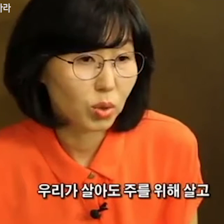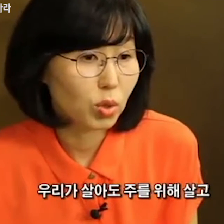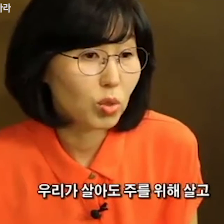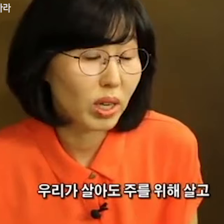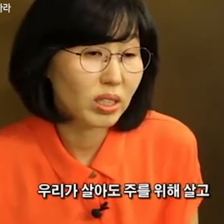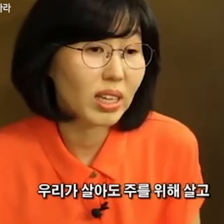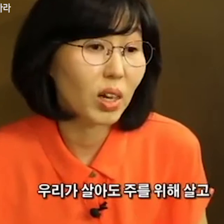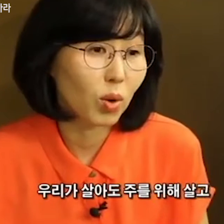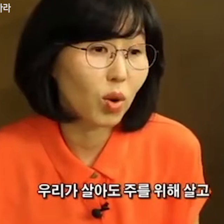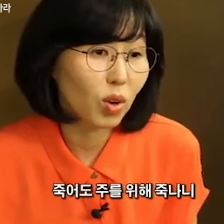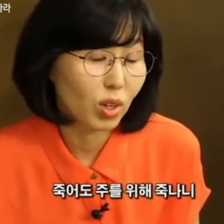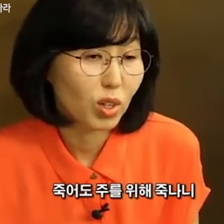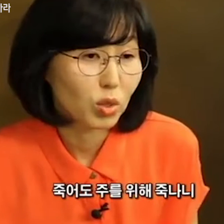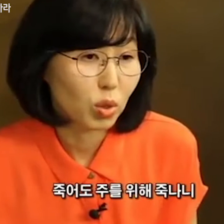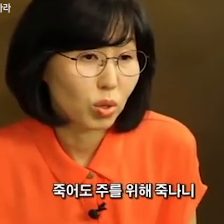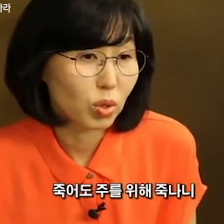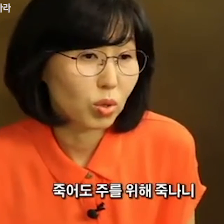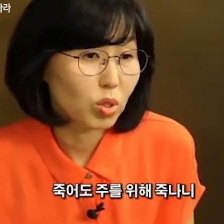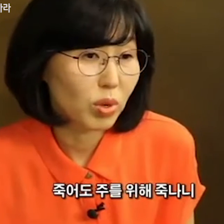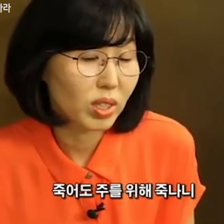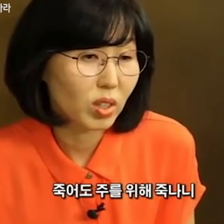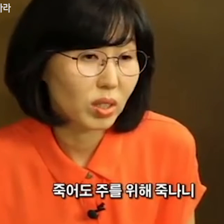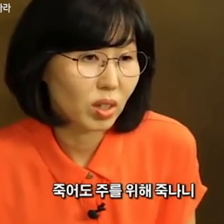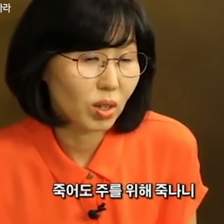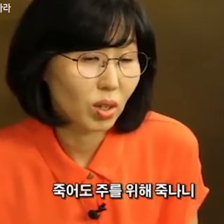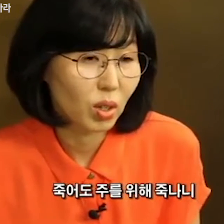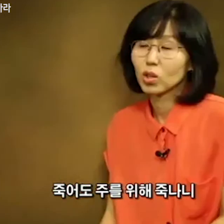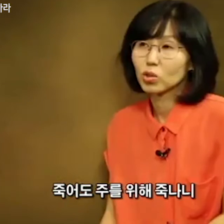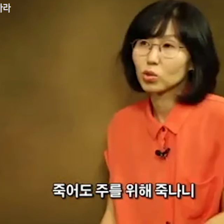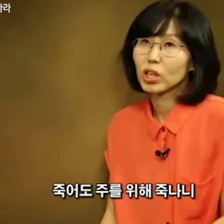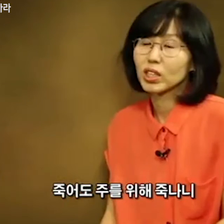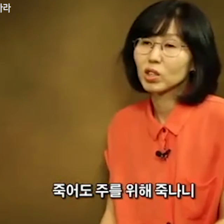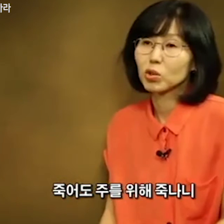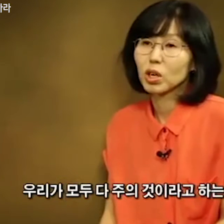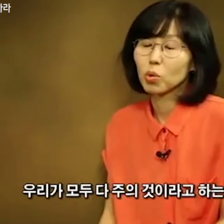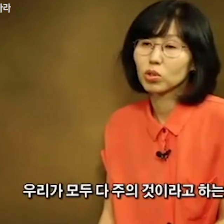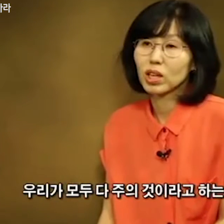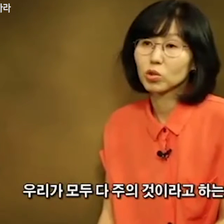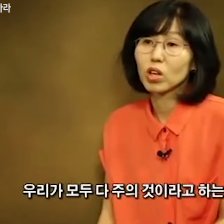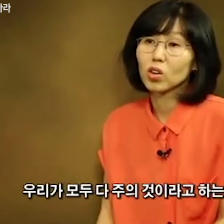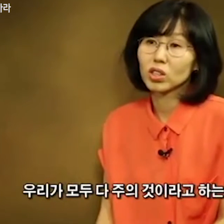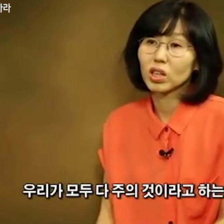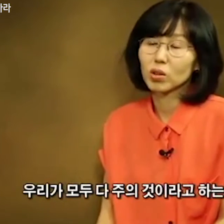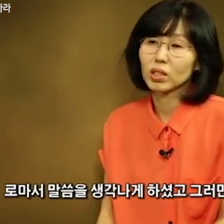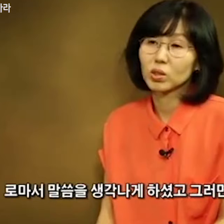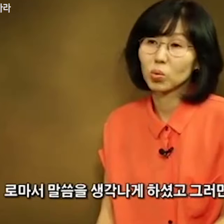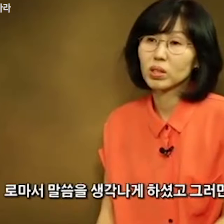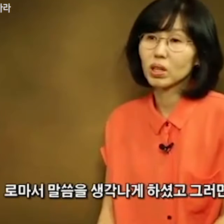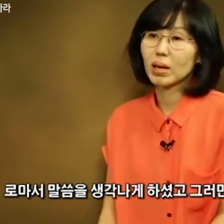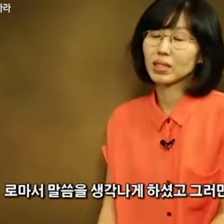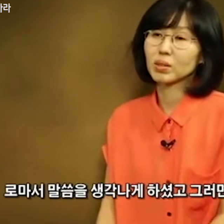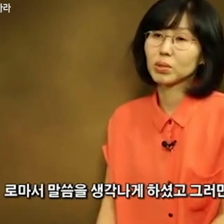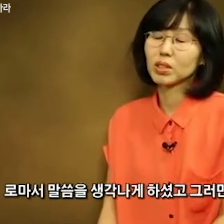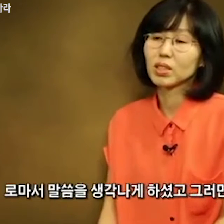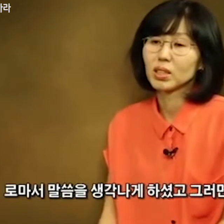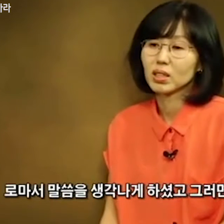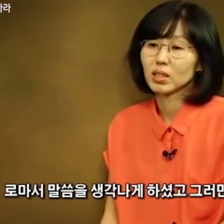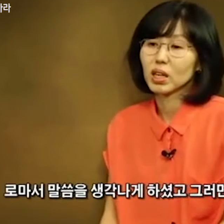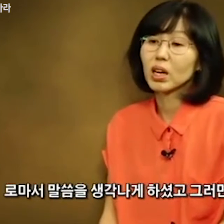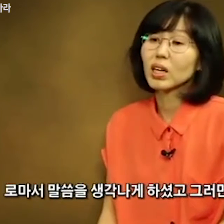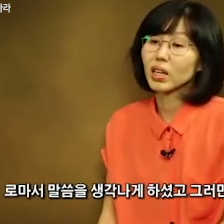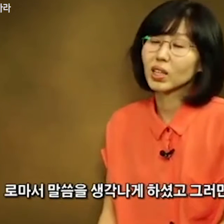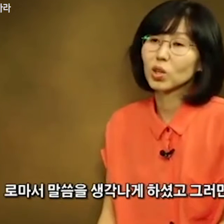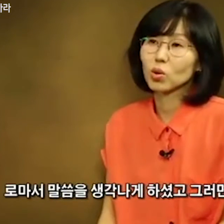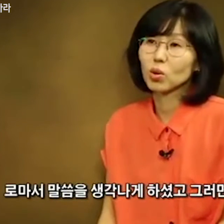주를 위해서 살고, 죽어도 주를 위해서 죽나니 우리가 모두 다 주의 것이라고 하는 로마서의 말씀을